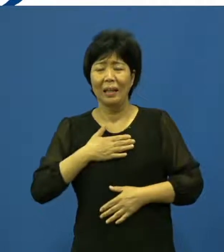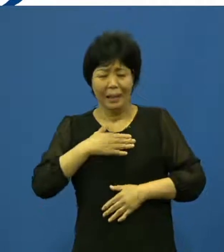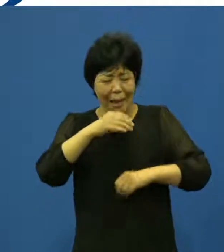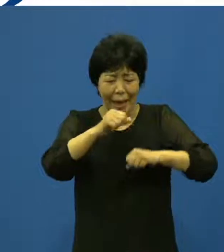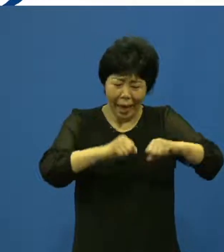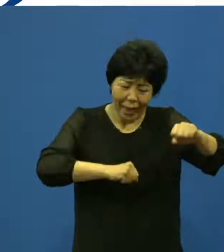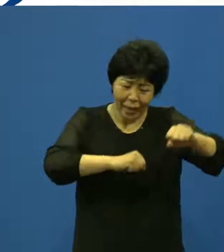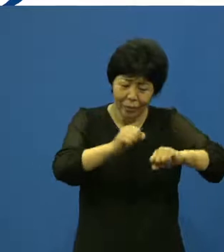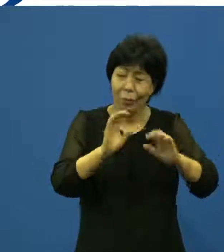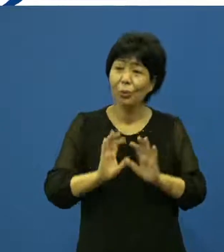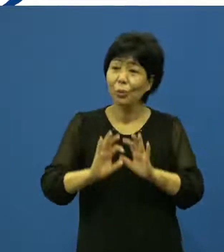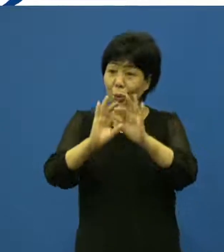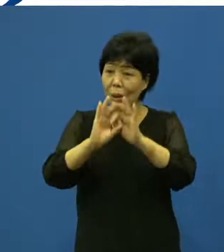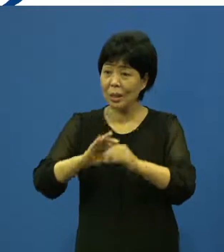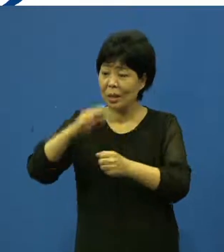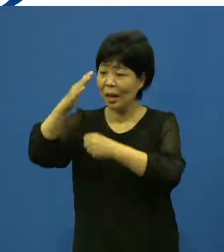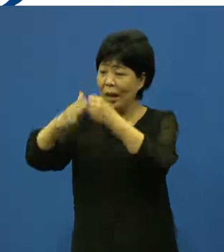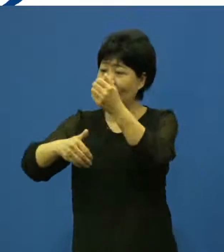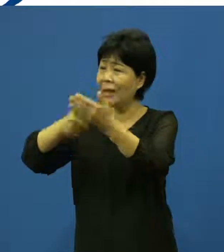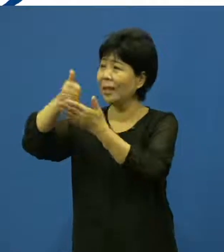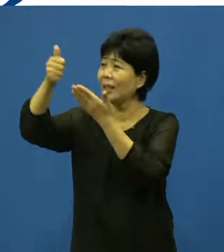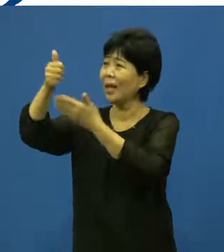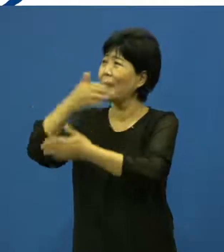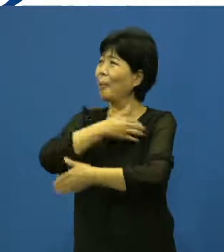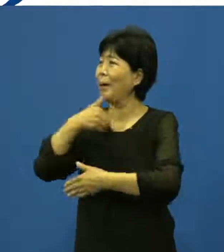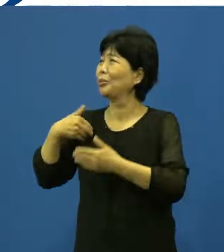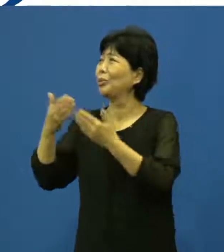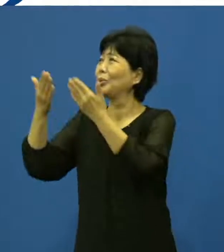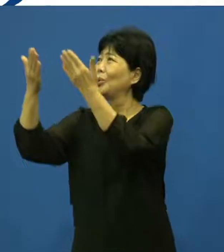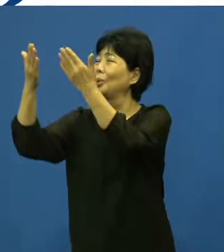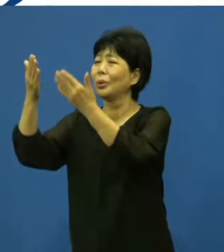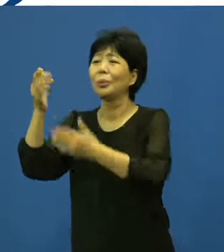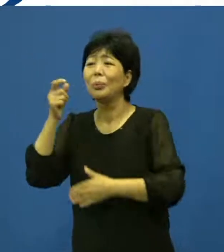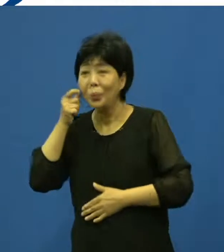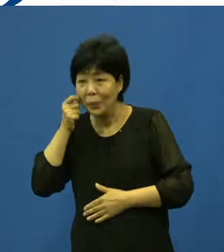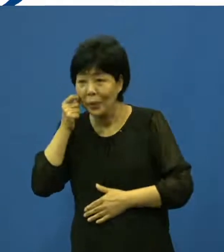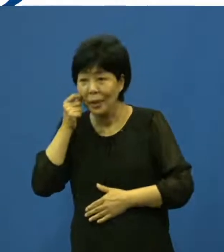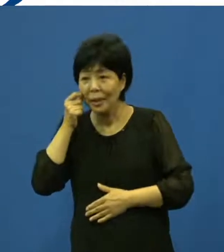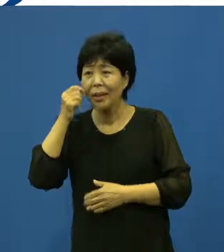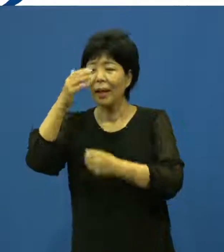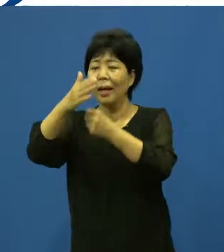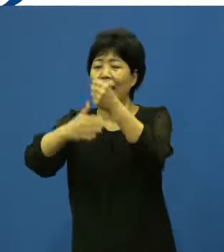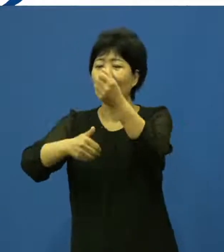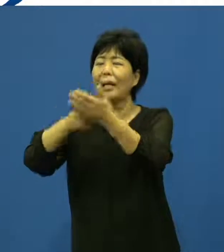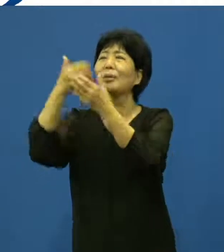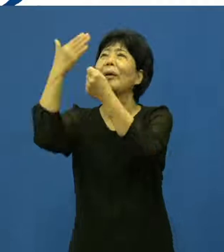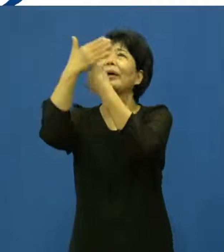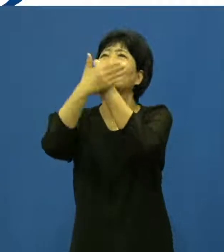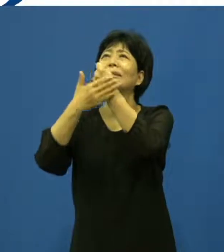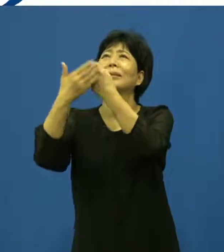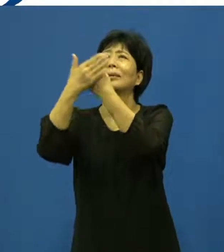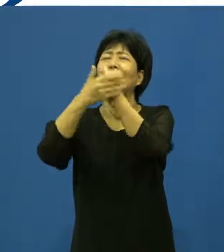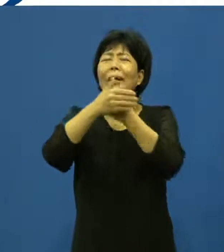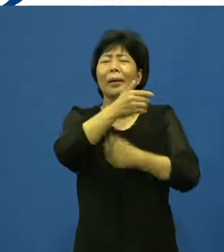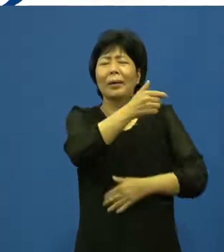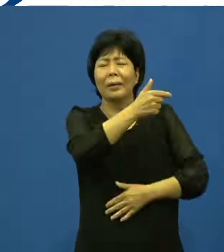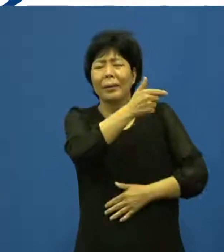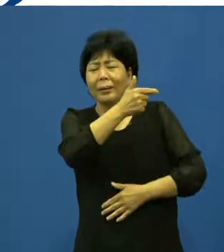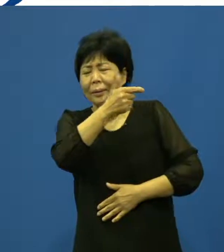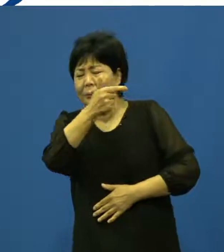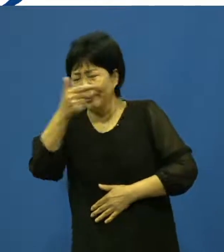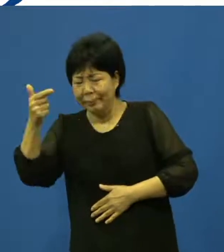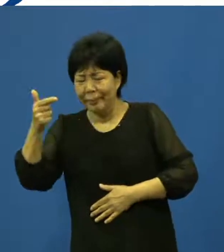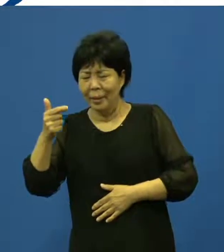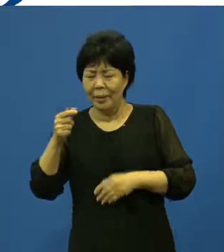해서 하나님을 만족시키려 하지 마시고 하나님이 이미 우리에게 행하신 그 은혜가 얼마나 큰가를